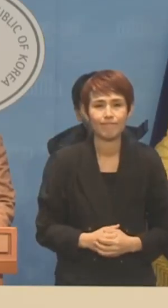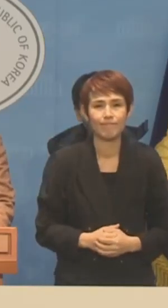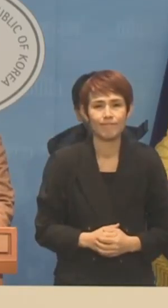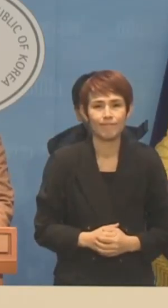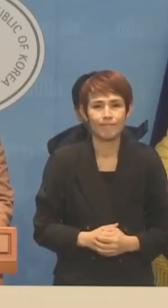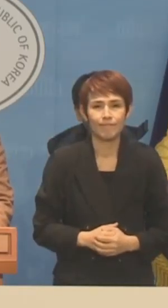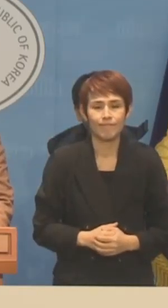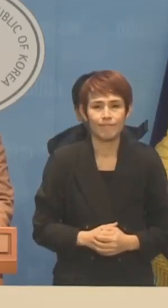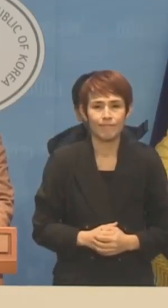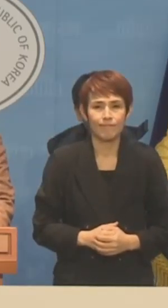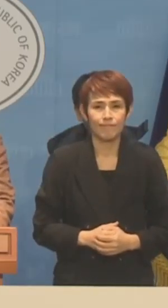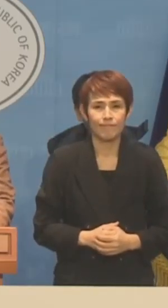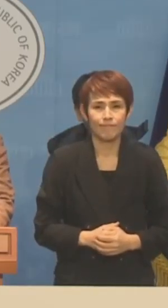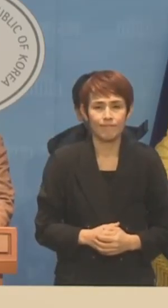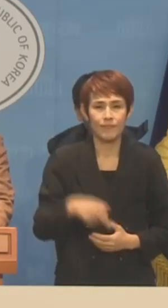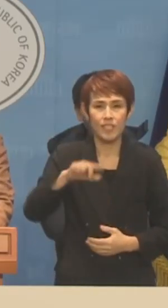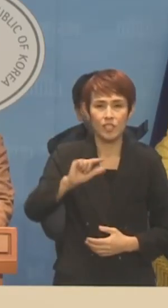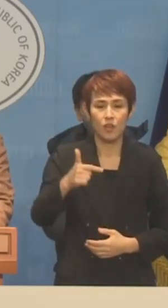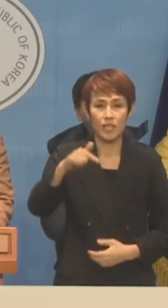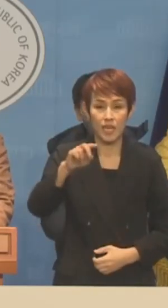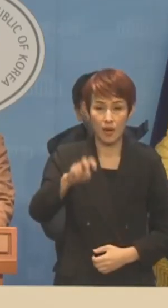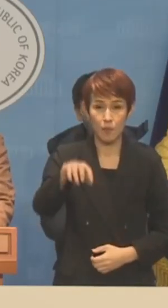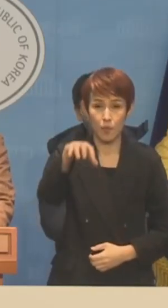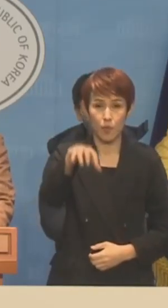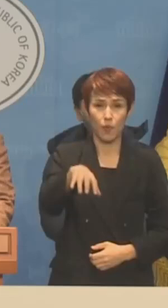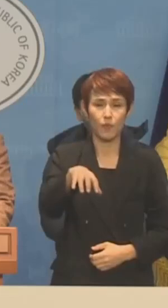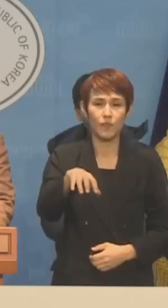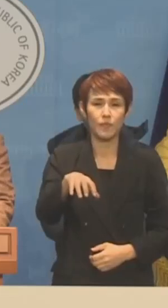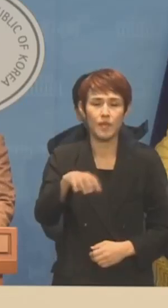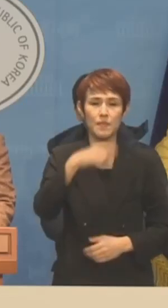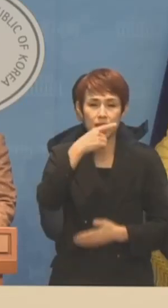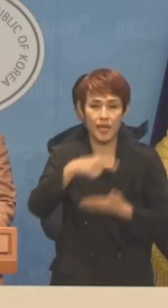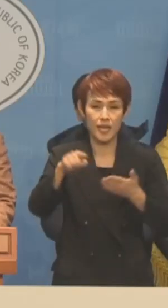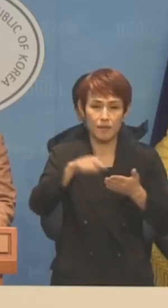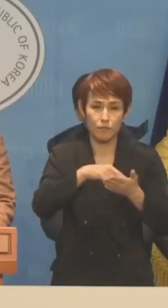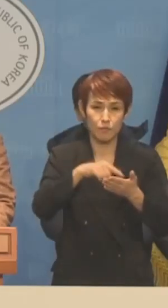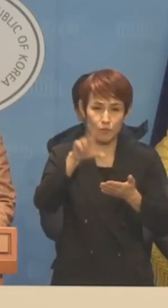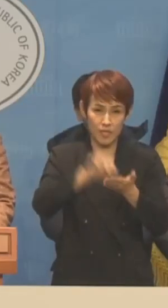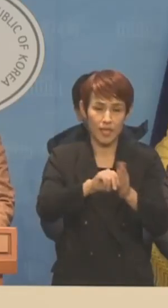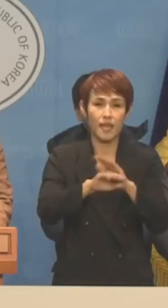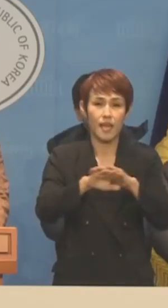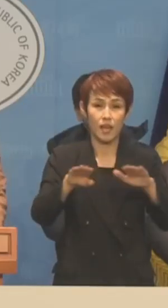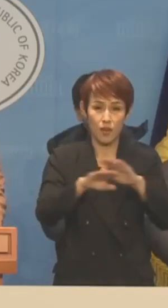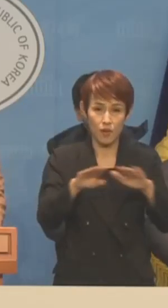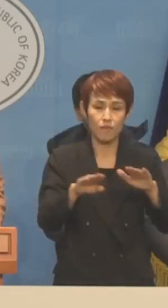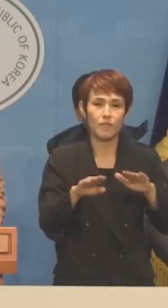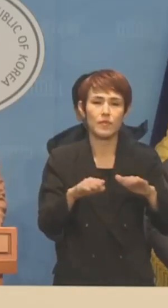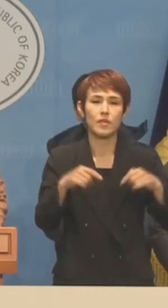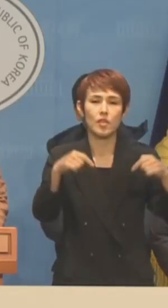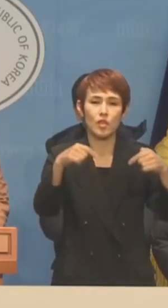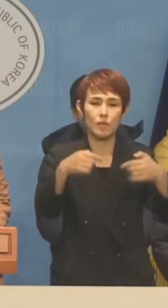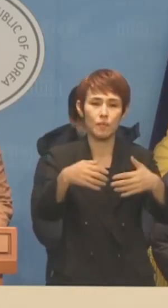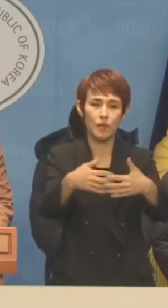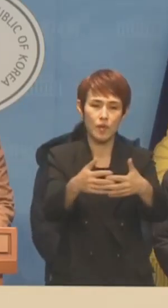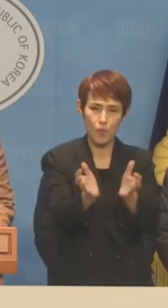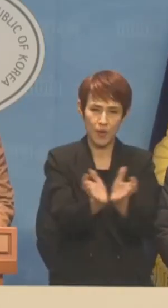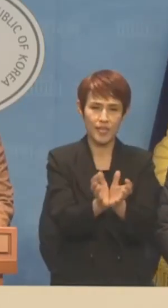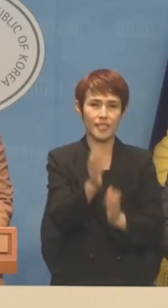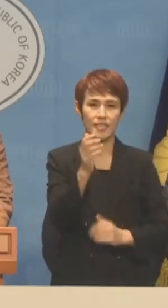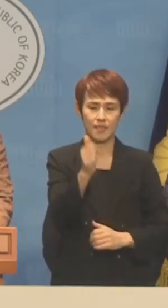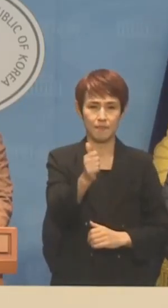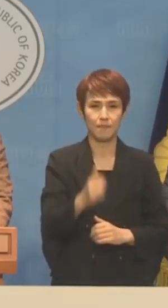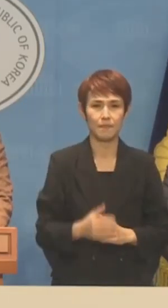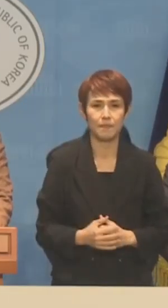분씩 소개해드리겠습니다. 성감학원 아동 피해 대책 협의회 김영배 회장님 외 회원들 7분이